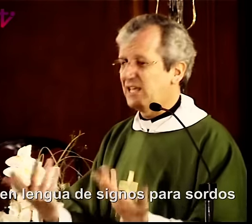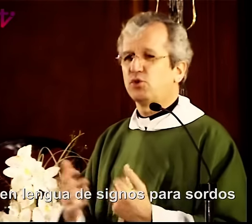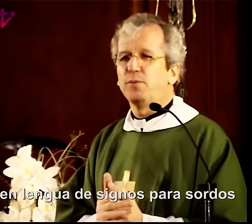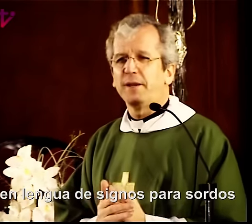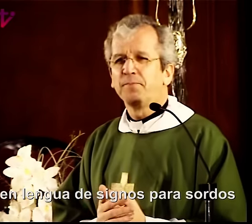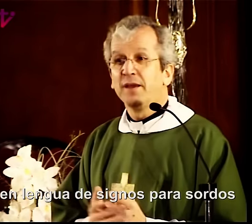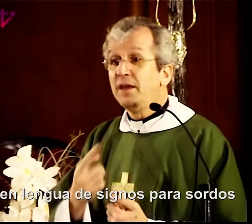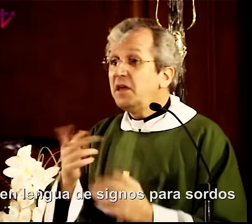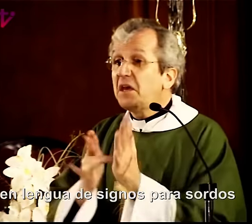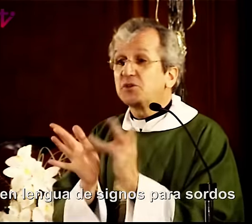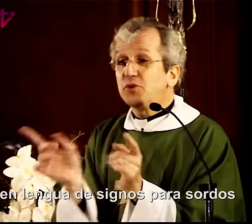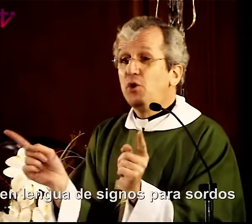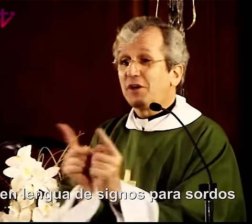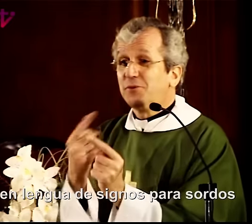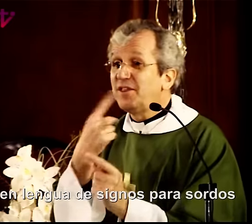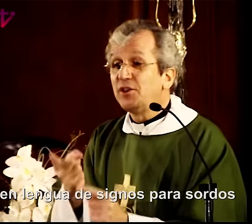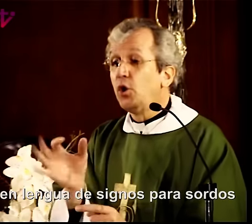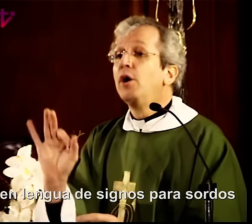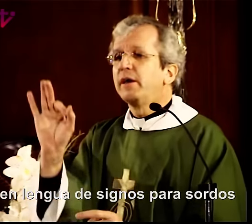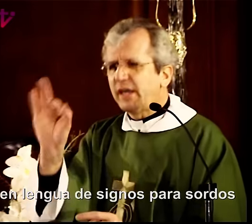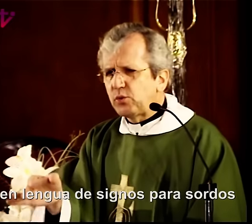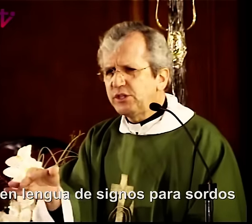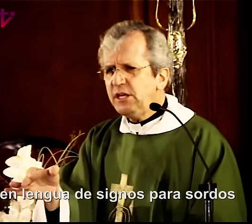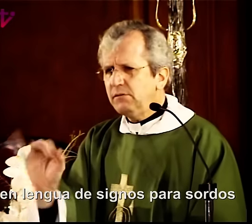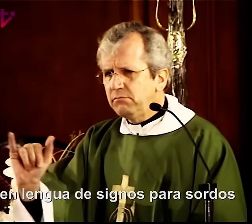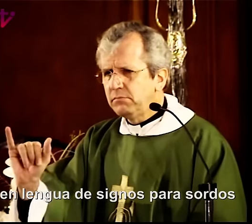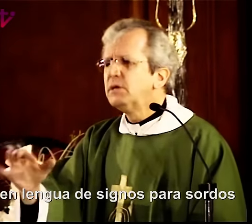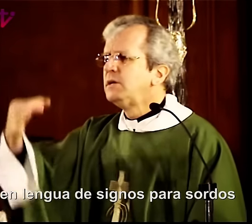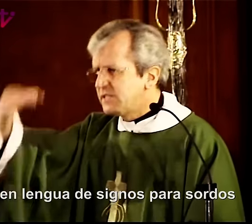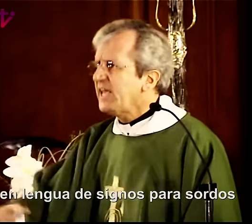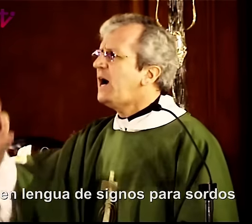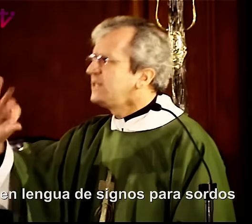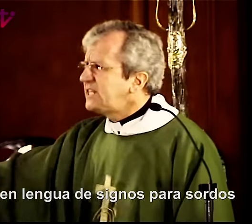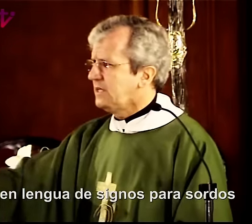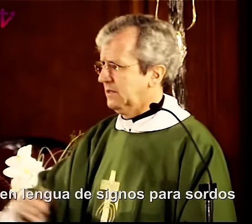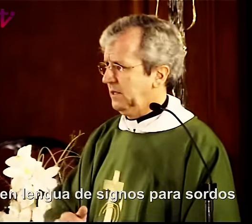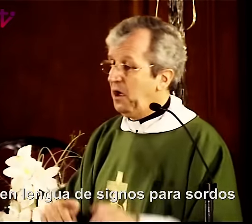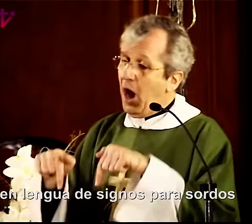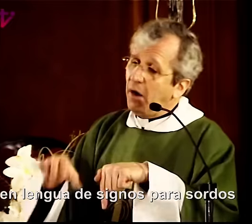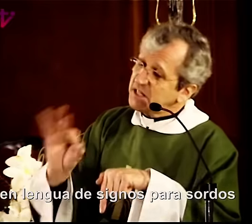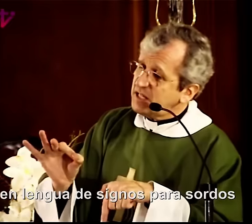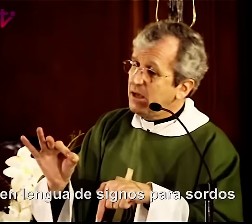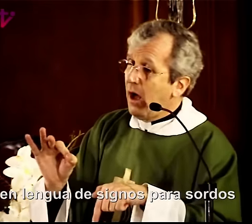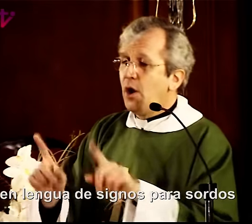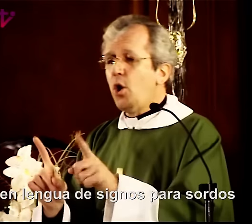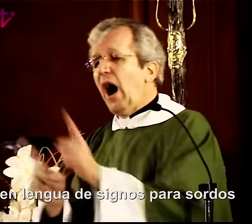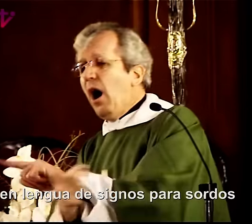descubre. Y Jesús lo resume diciendo, que tu sí sea sí. Ahora sí. No, ahora